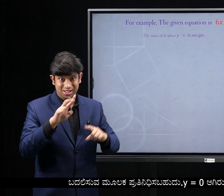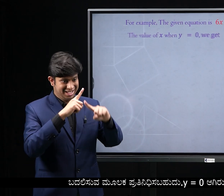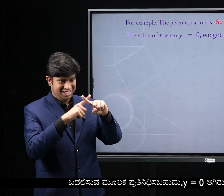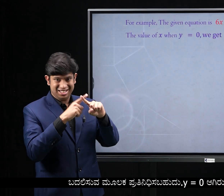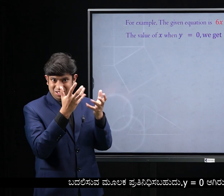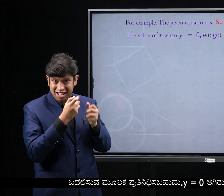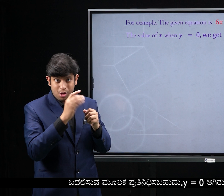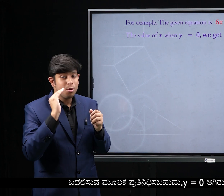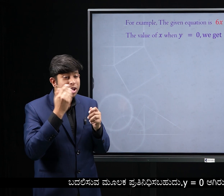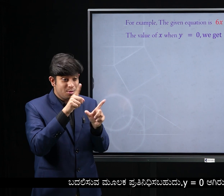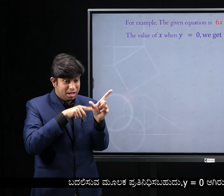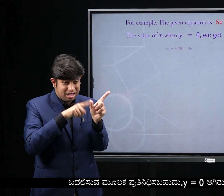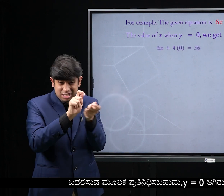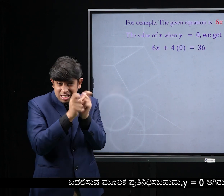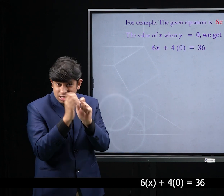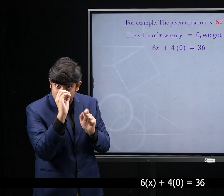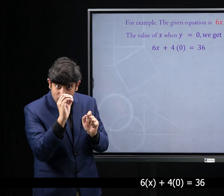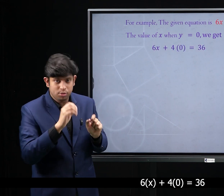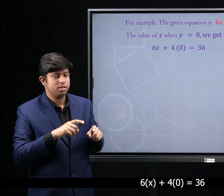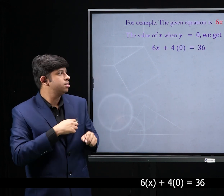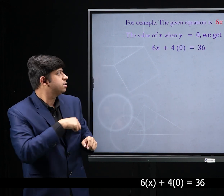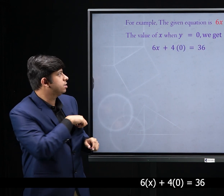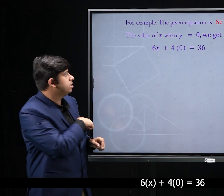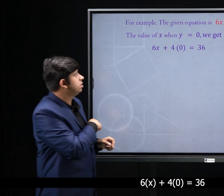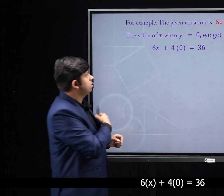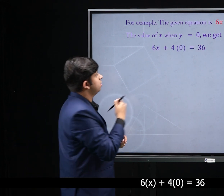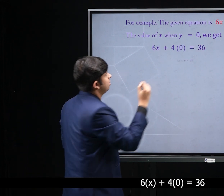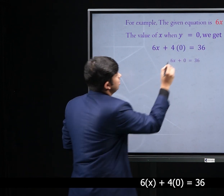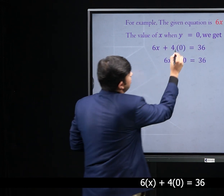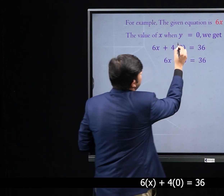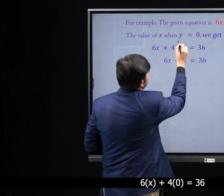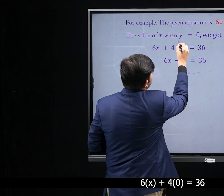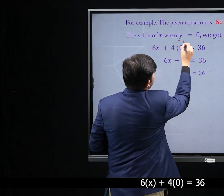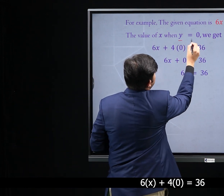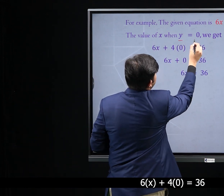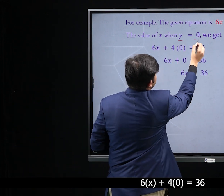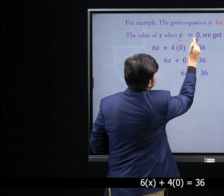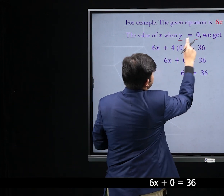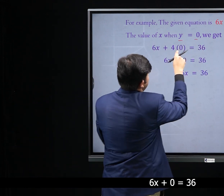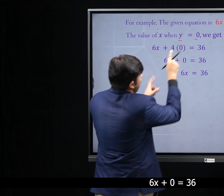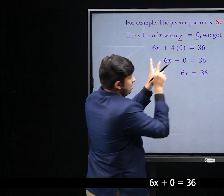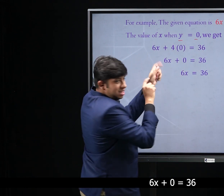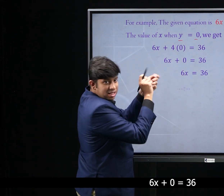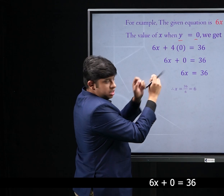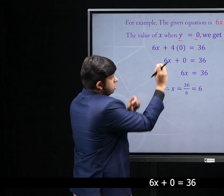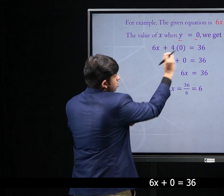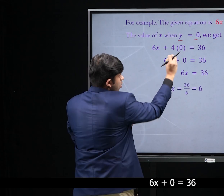0 ಆಗಿರುವಾಗ x ನ ಮೌಲ್ಯ 6x + 4 × 0 = 36. 6x + 0